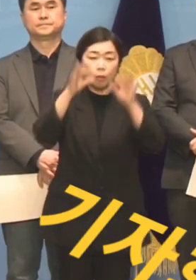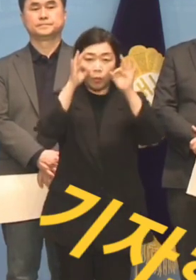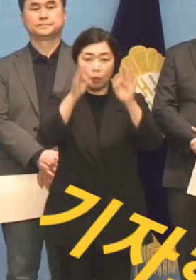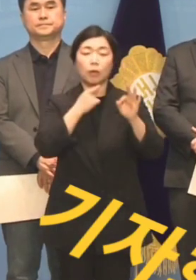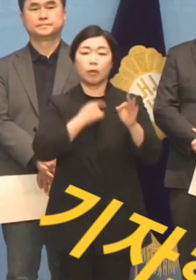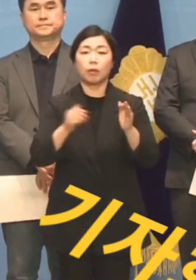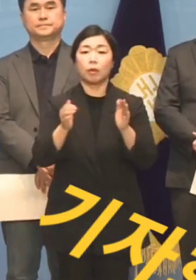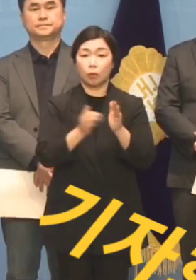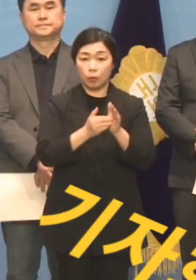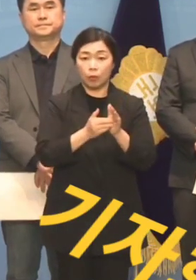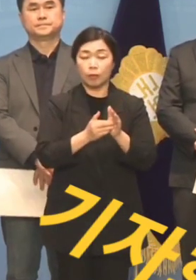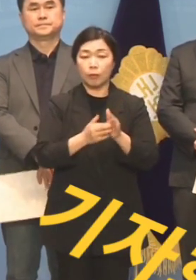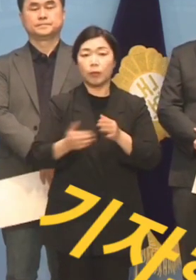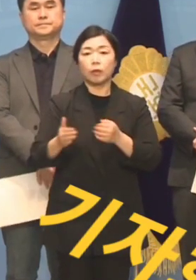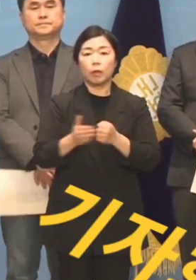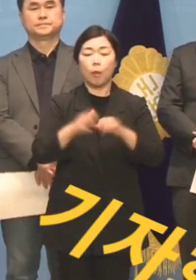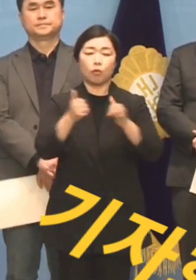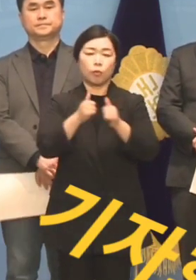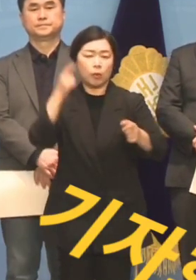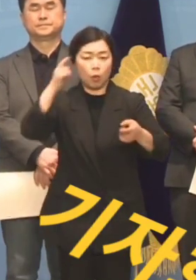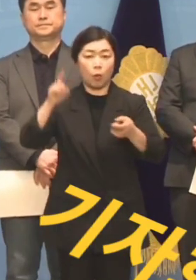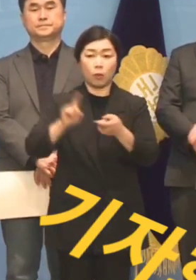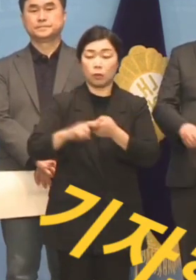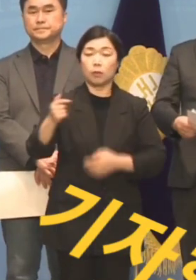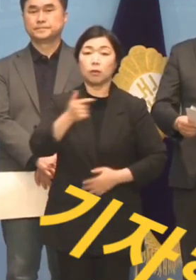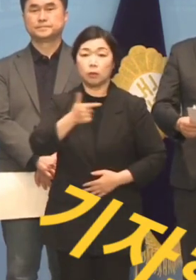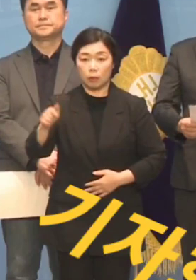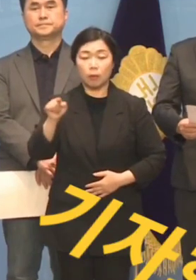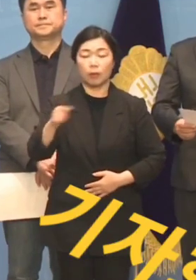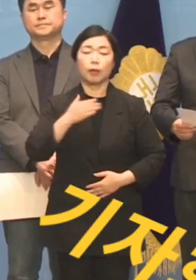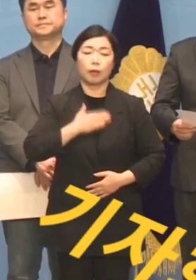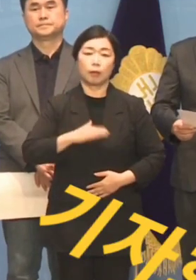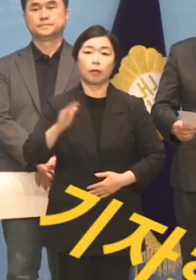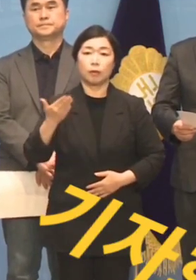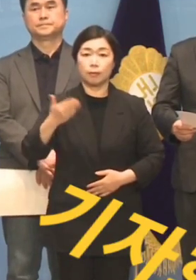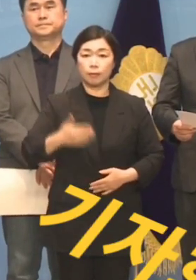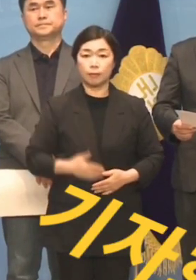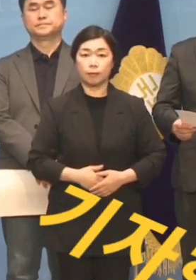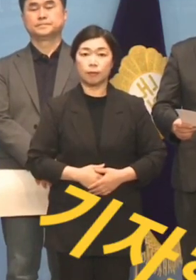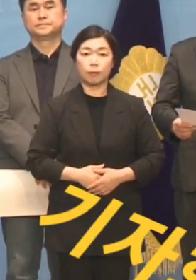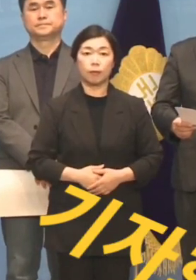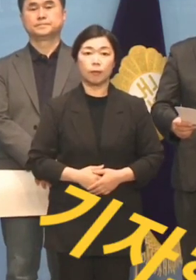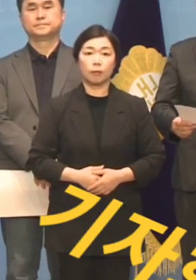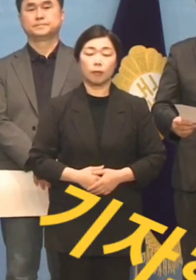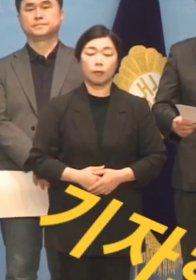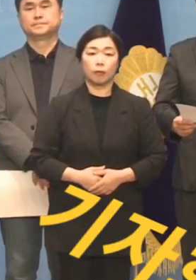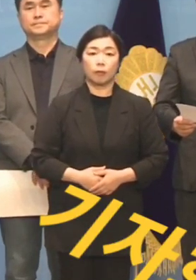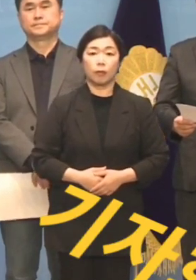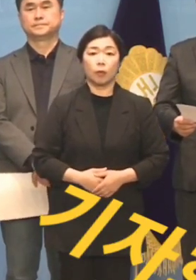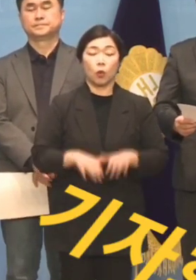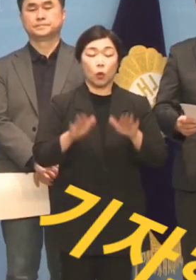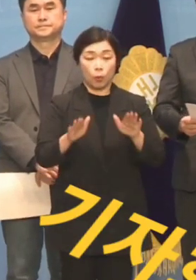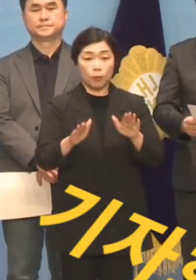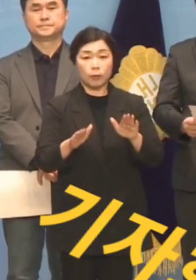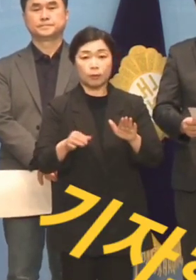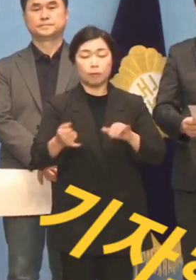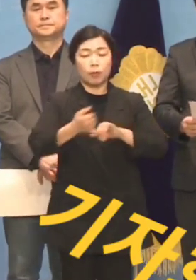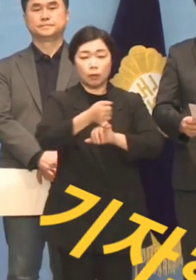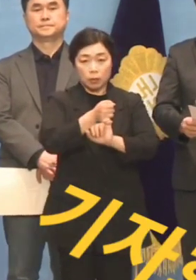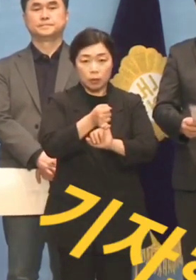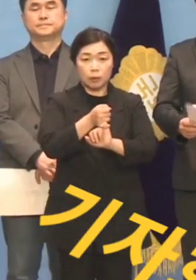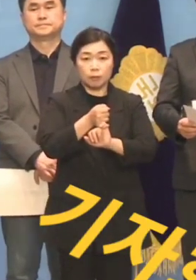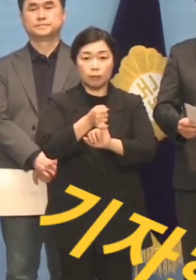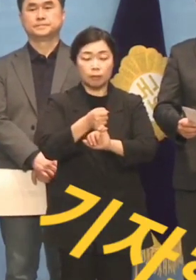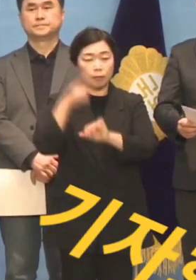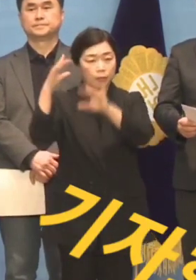시청한 것으로 나타나서 국민적 관심도 컸음을 확인할 수 있습니다. 이번만큼은